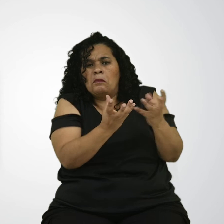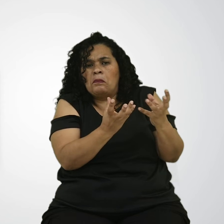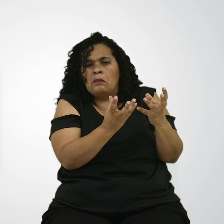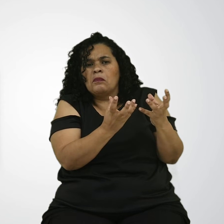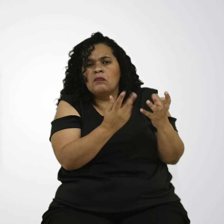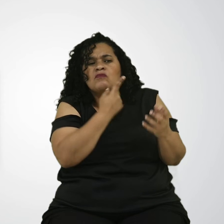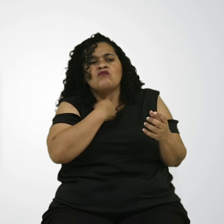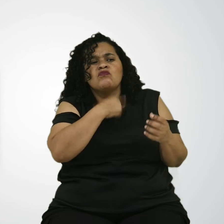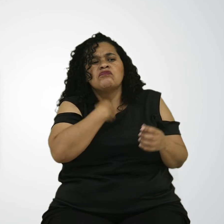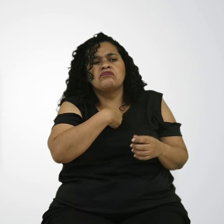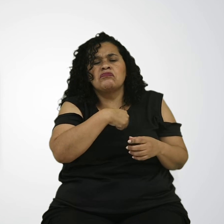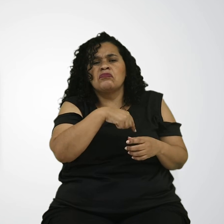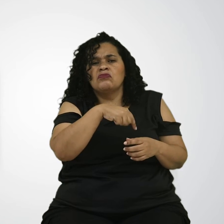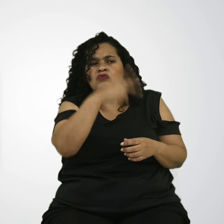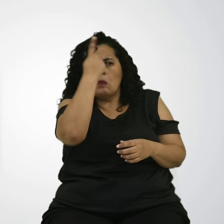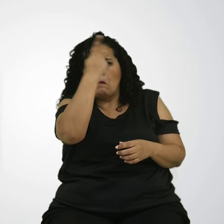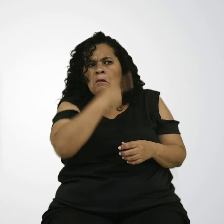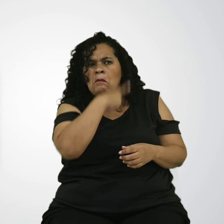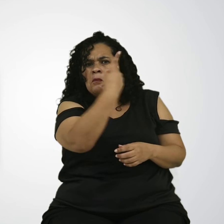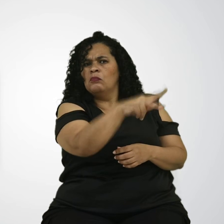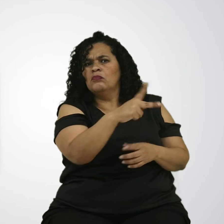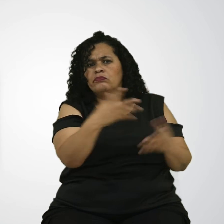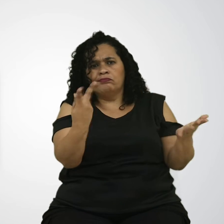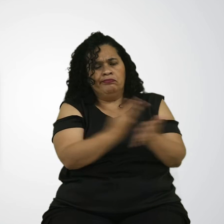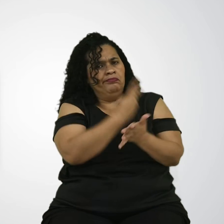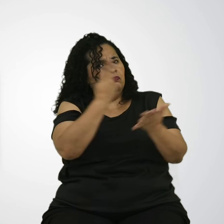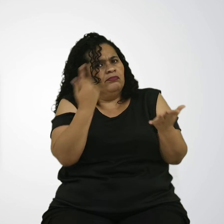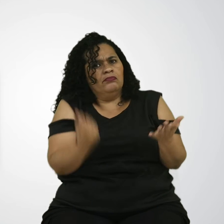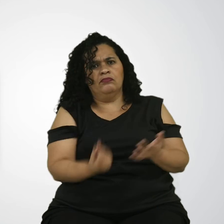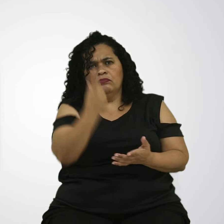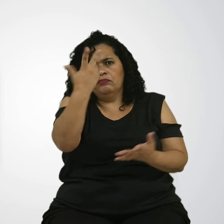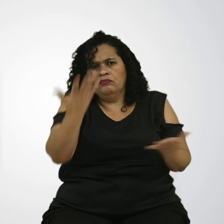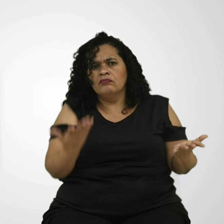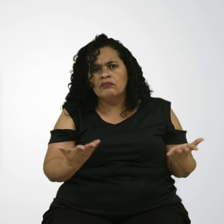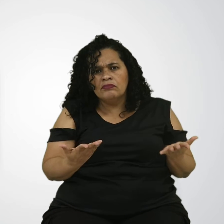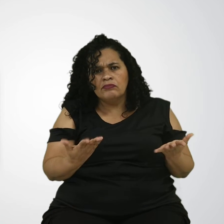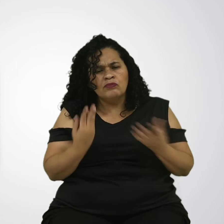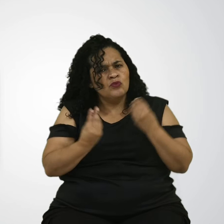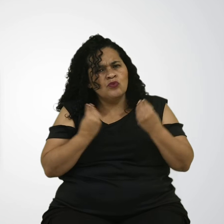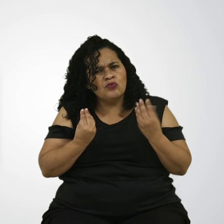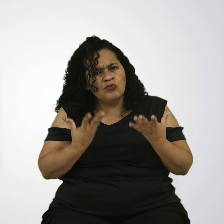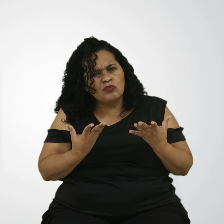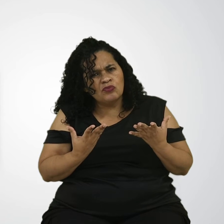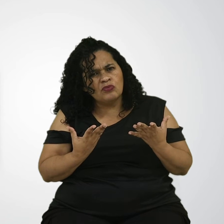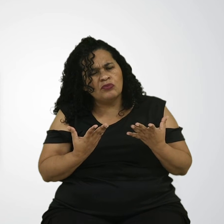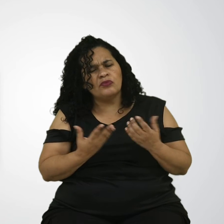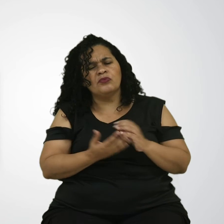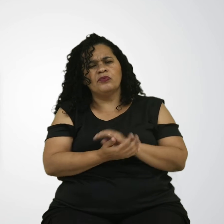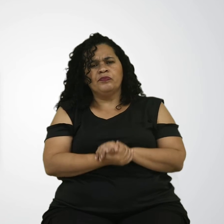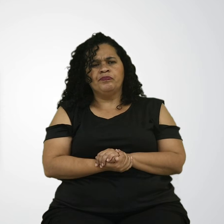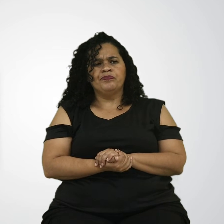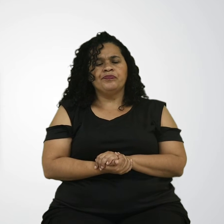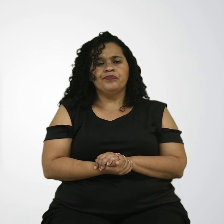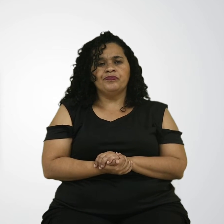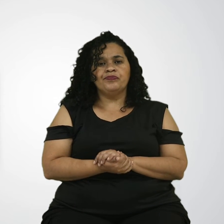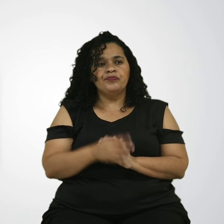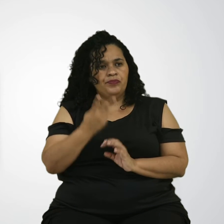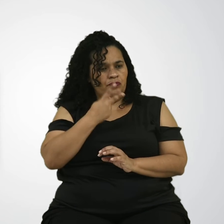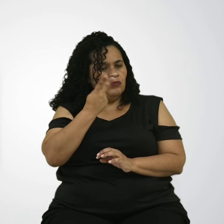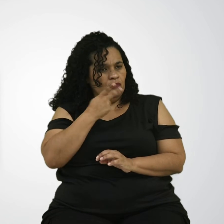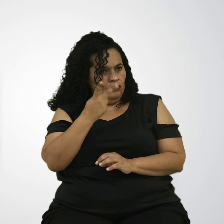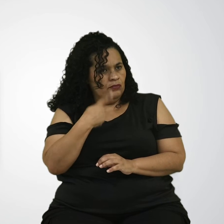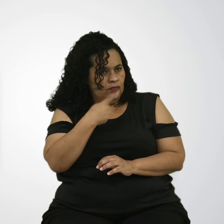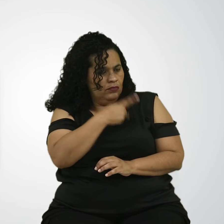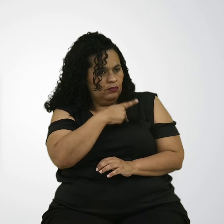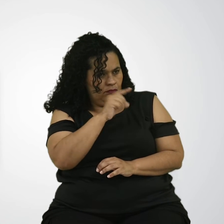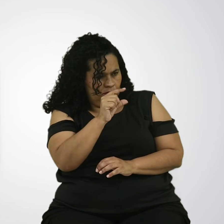e abriram mão de exigir a obediência dos filhos. E sempre, eu vou fazer só um parênteses Sim. aqui, pastor, só para